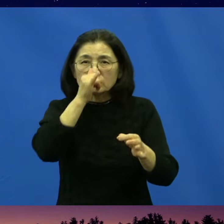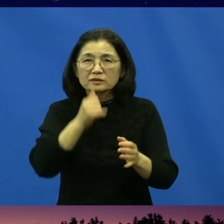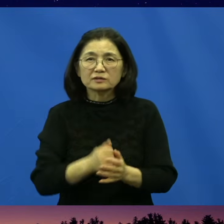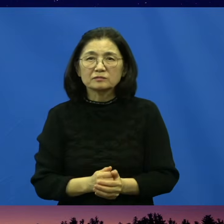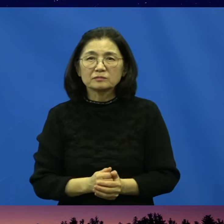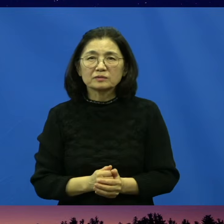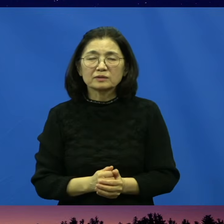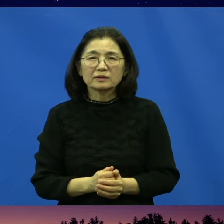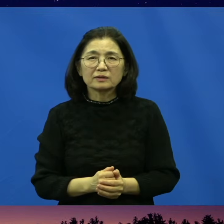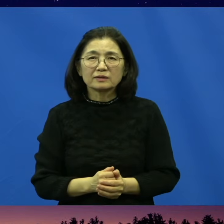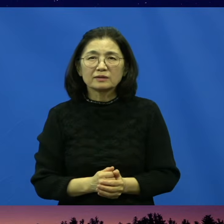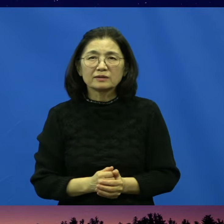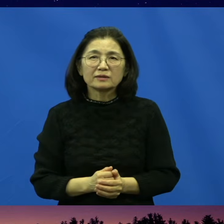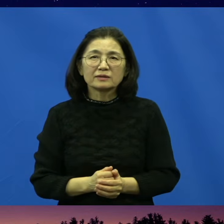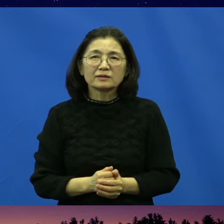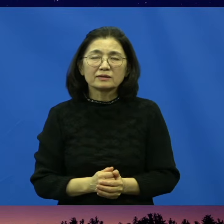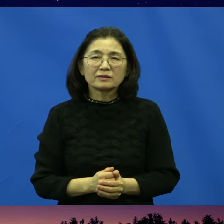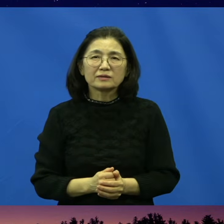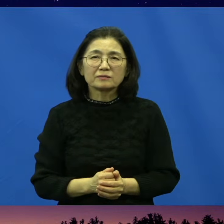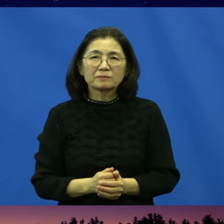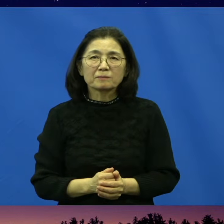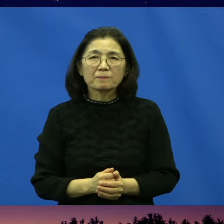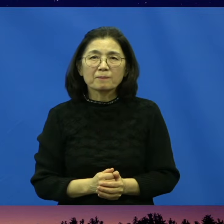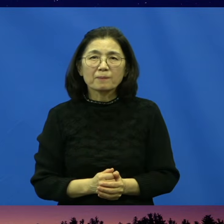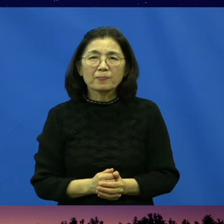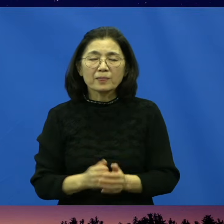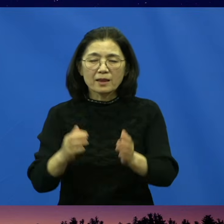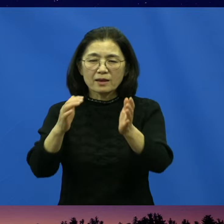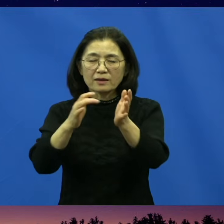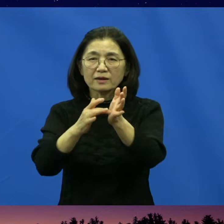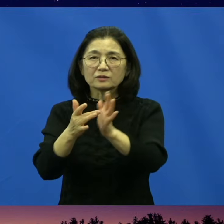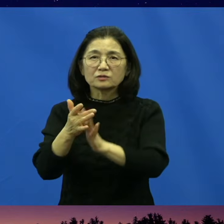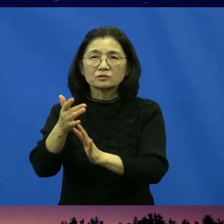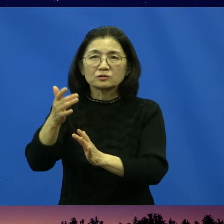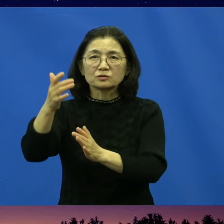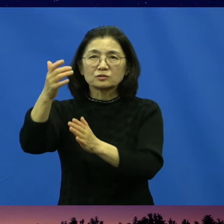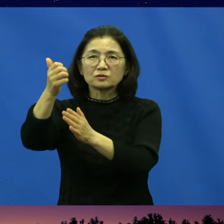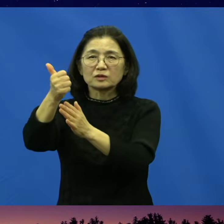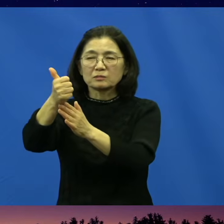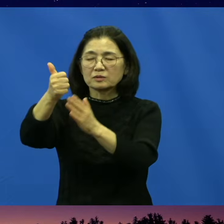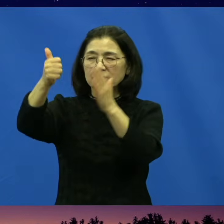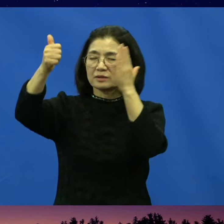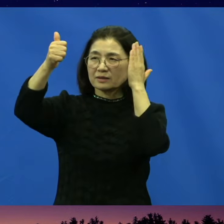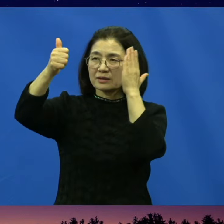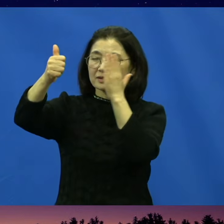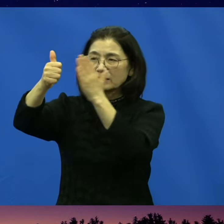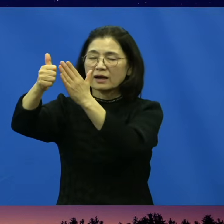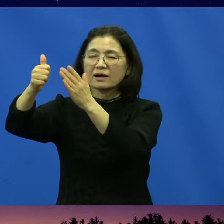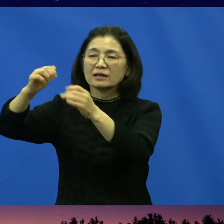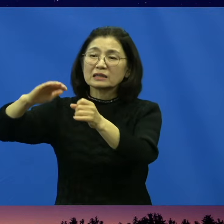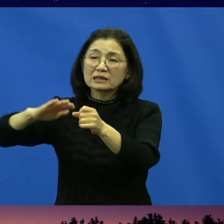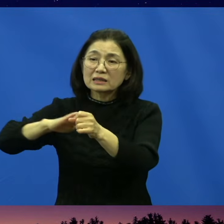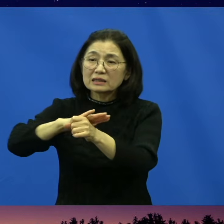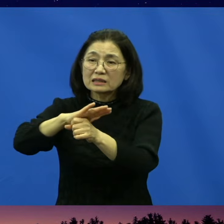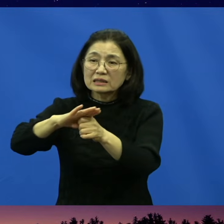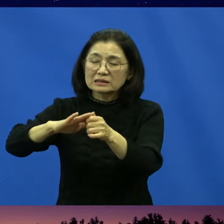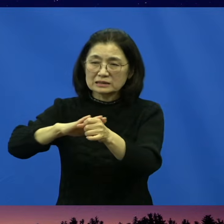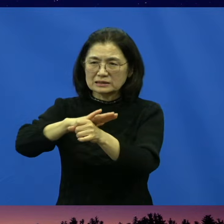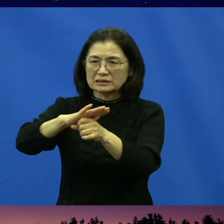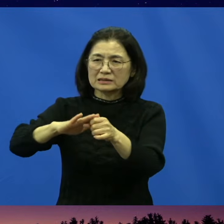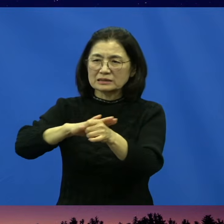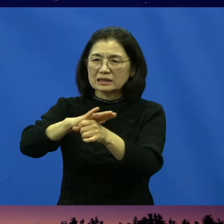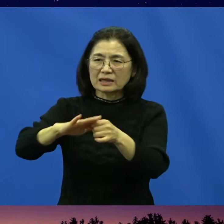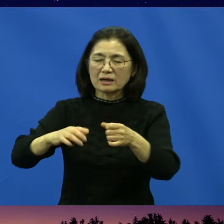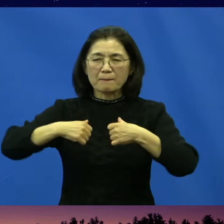주고서라도 아깝지 않을 그 대상을 발견했을 때 하나님을 향한 그 사랑은 결코 수그러들지 않는